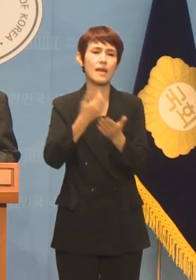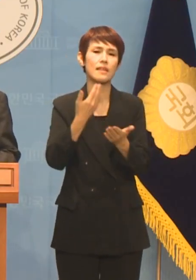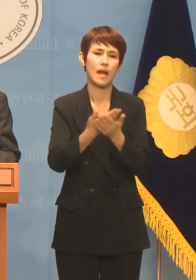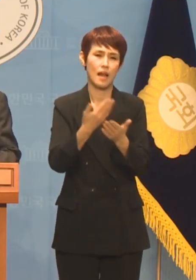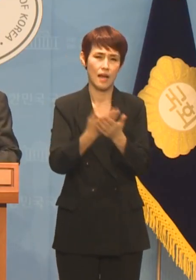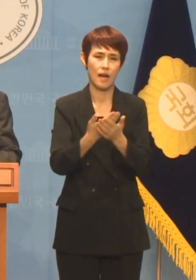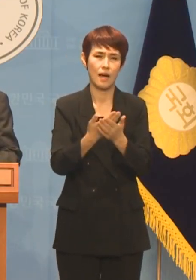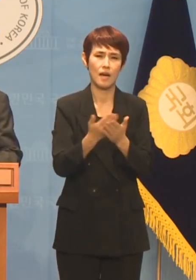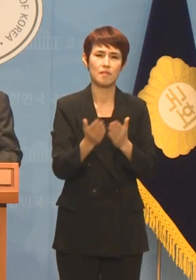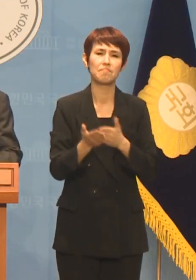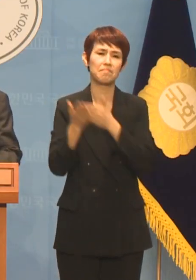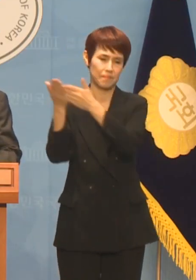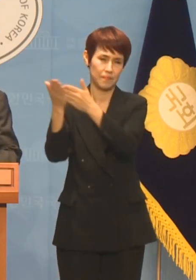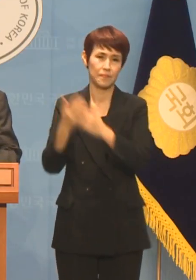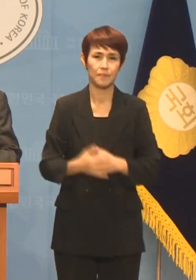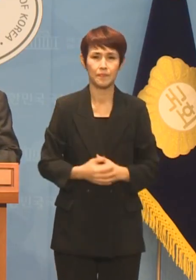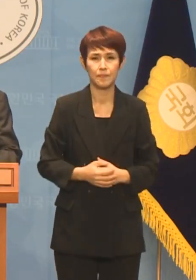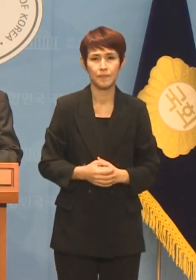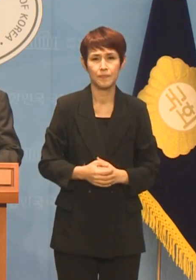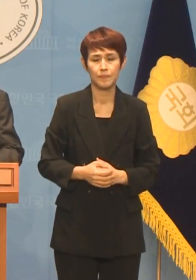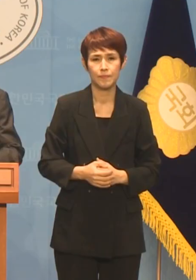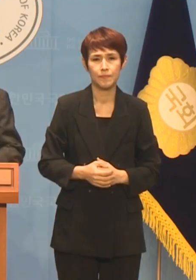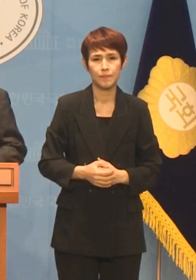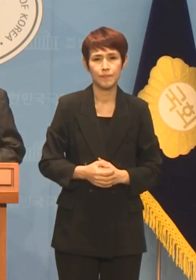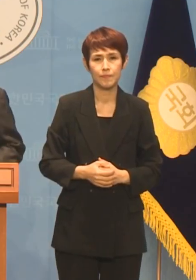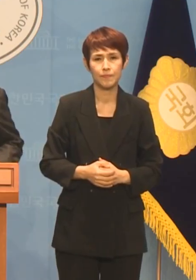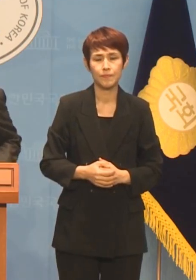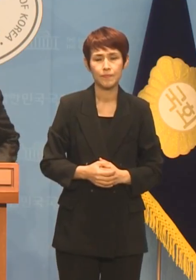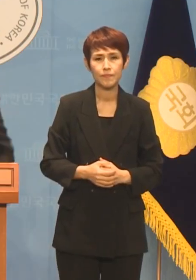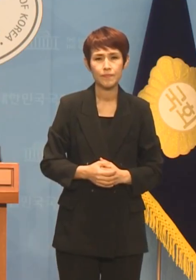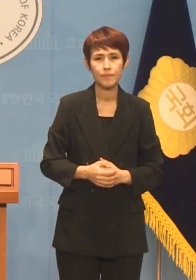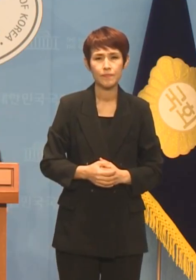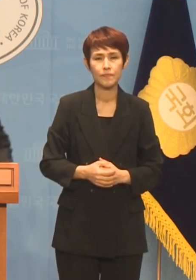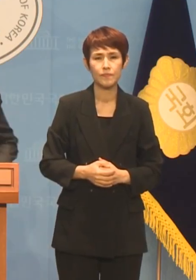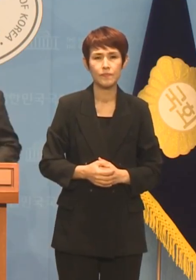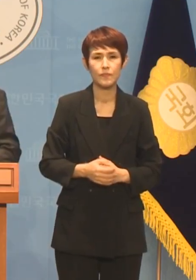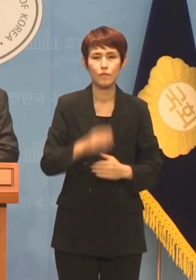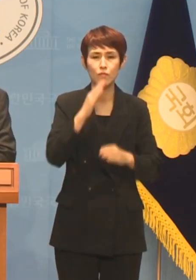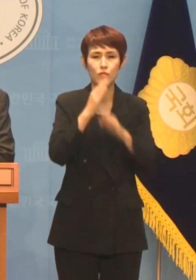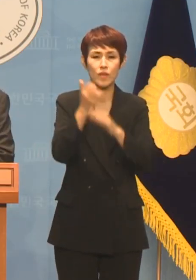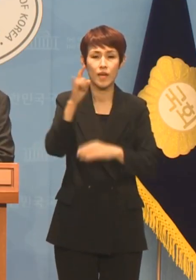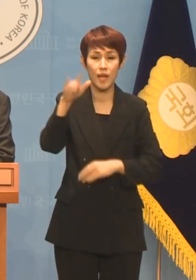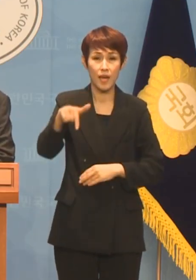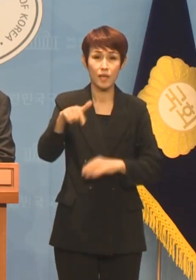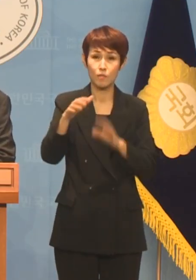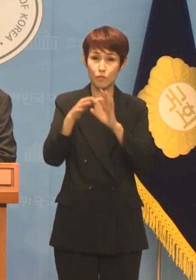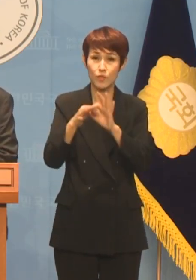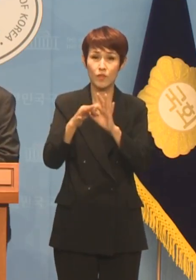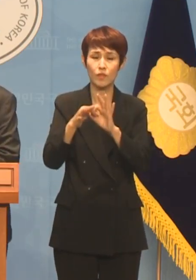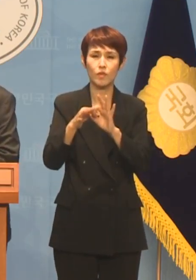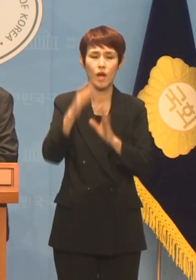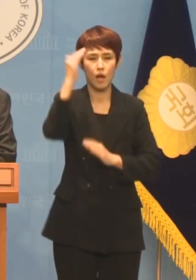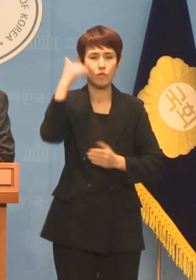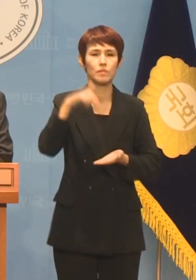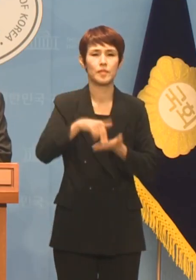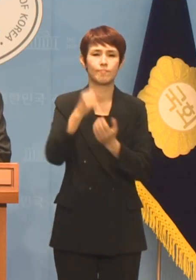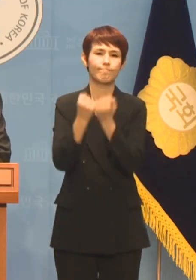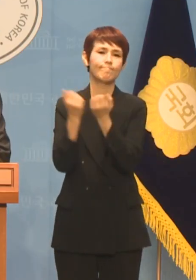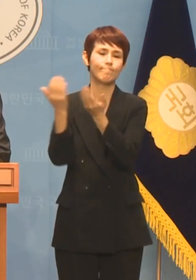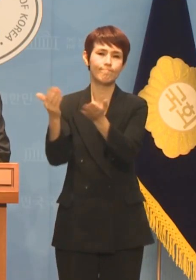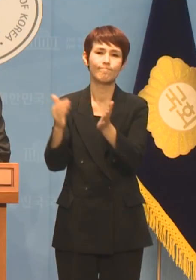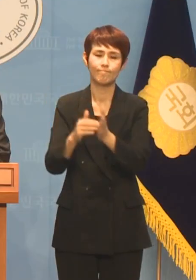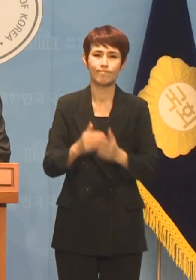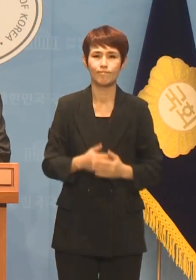보류해달라는 입장을 전달하기도 하였습니다. 북핵 문제에 대해서도 대한민국의 입장을 상세히